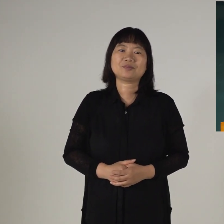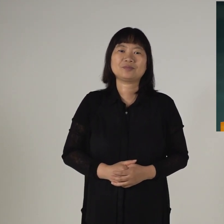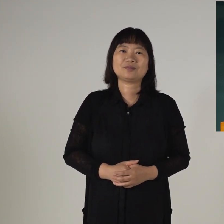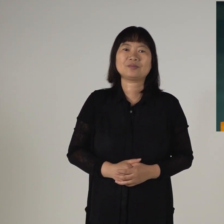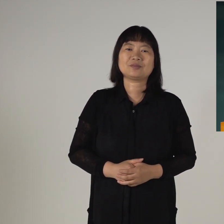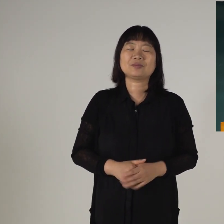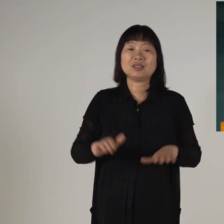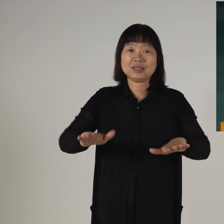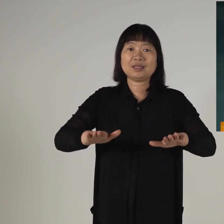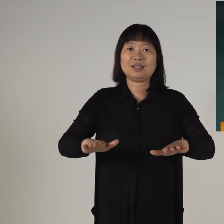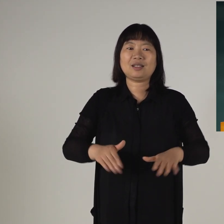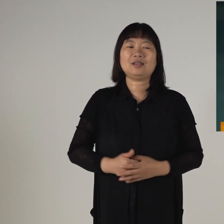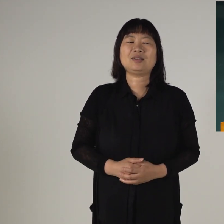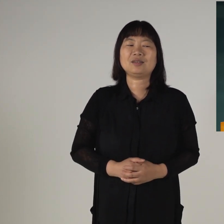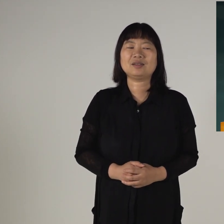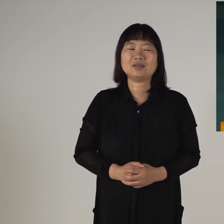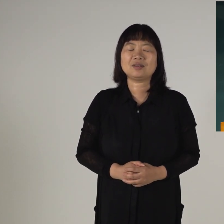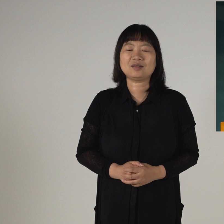자,